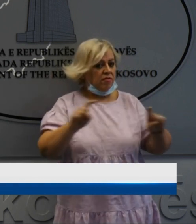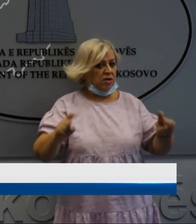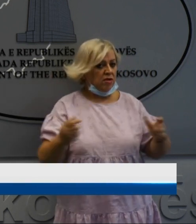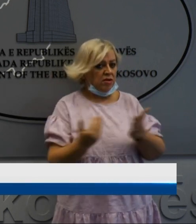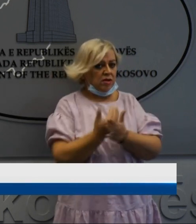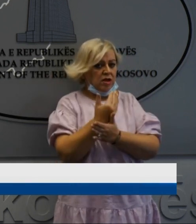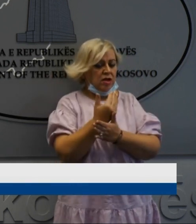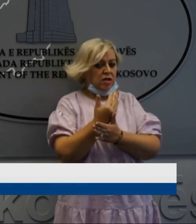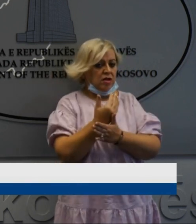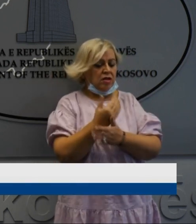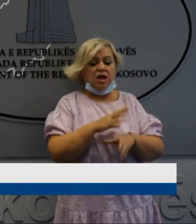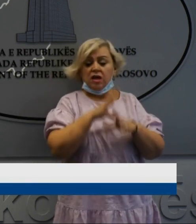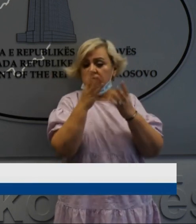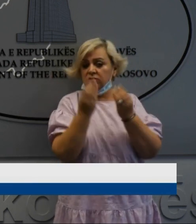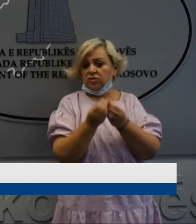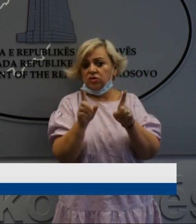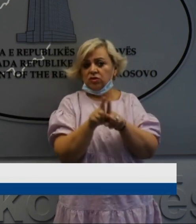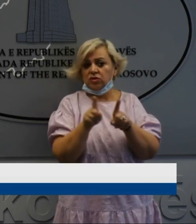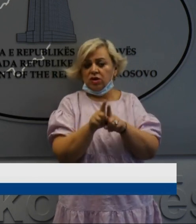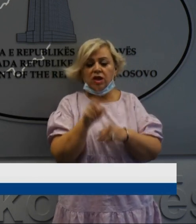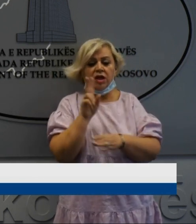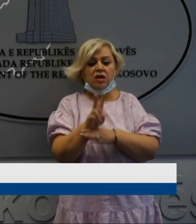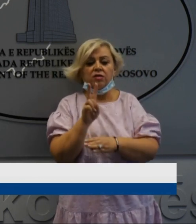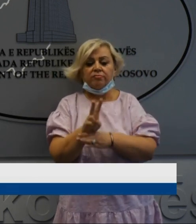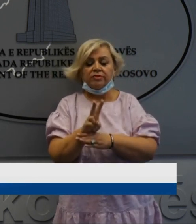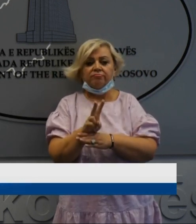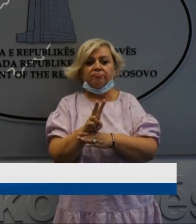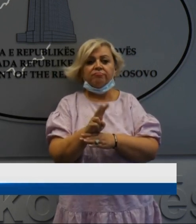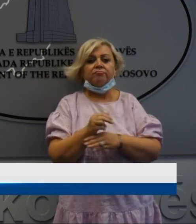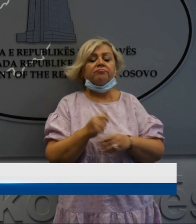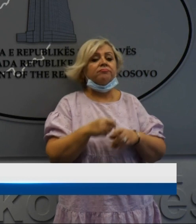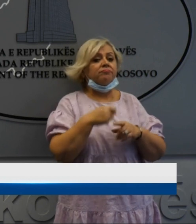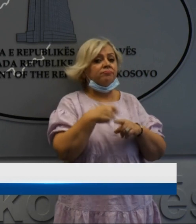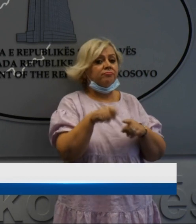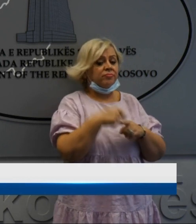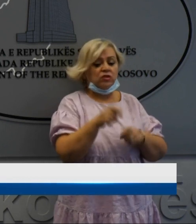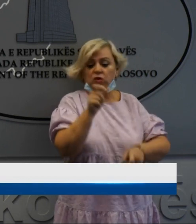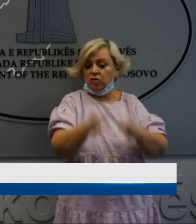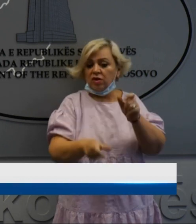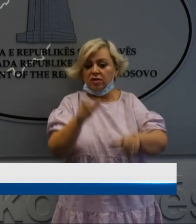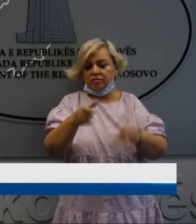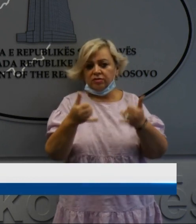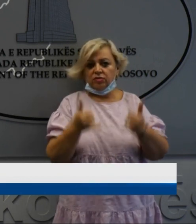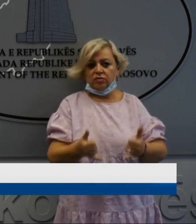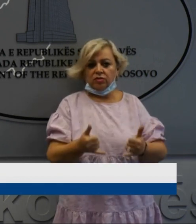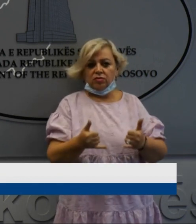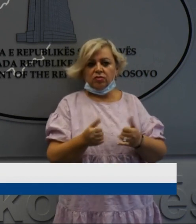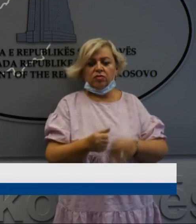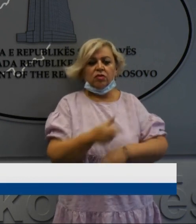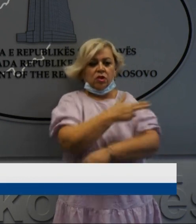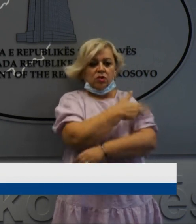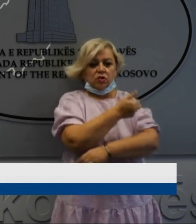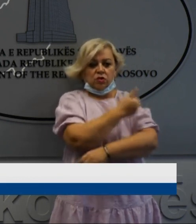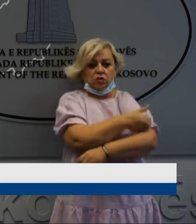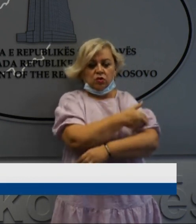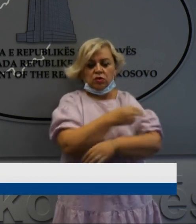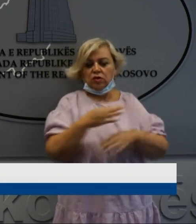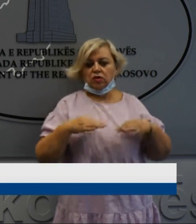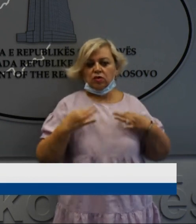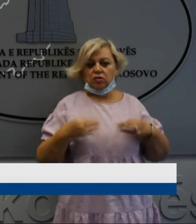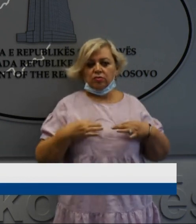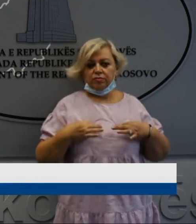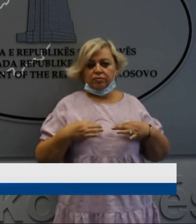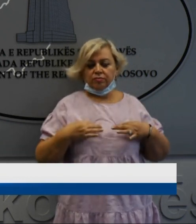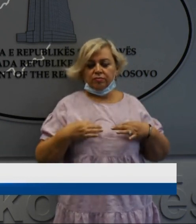reja dhe gjithashtu në trajtimin dhe rehabilitimin e qytetarve që aktualisht gjenden në institucionet tona shëndetësore.